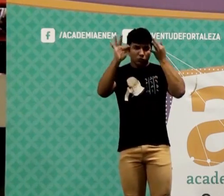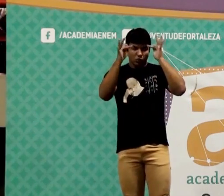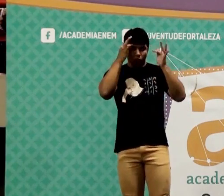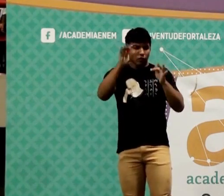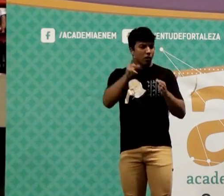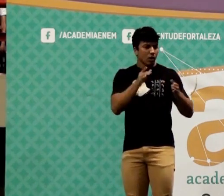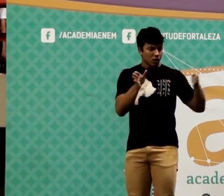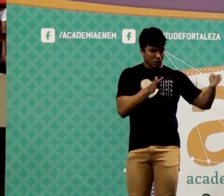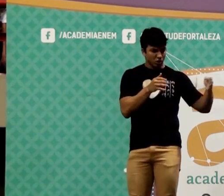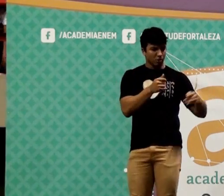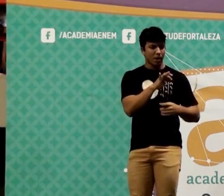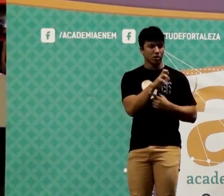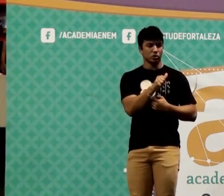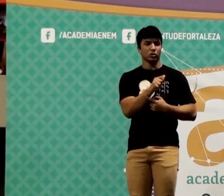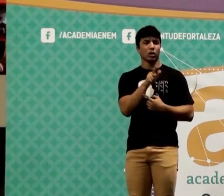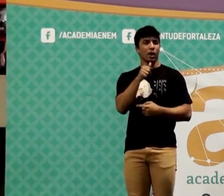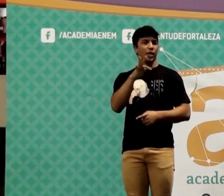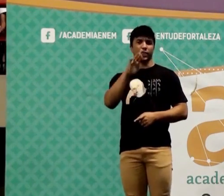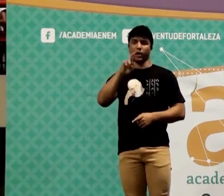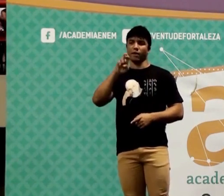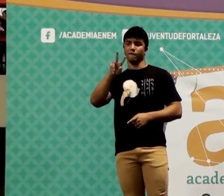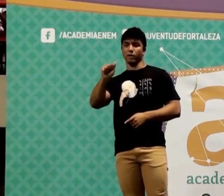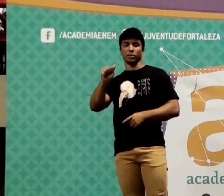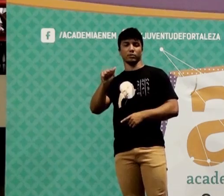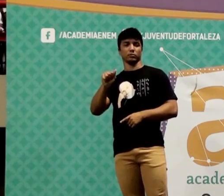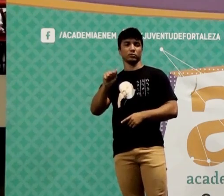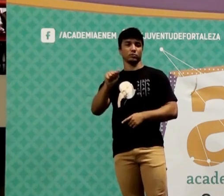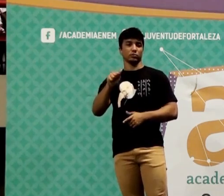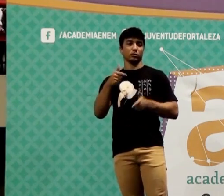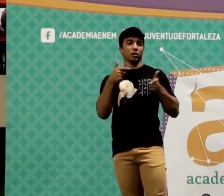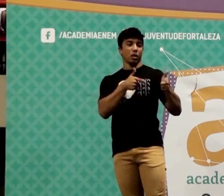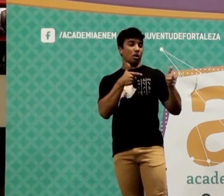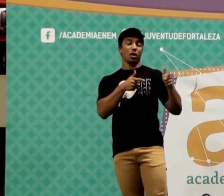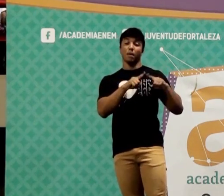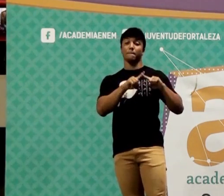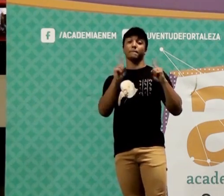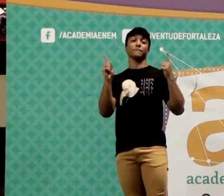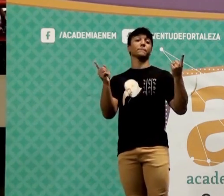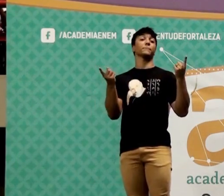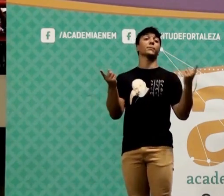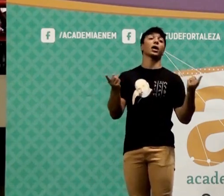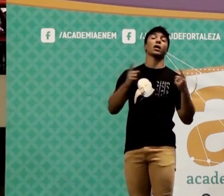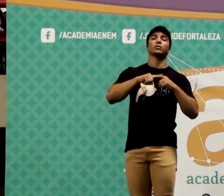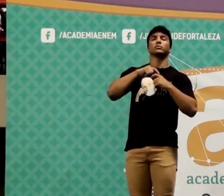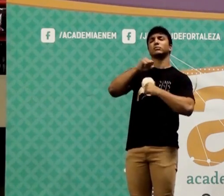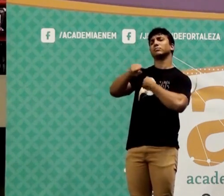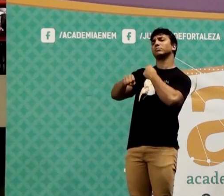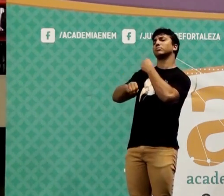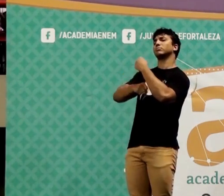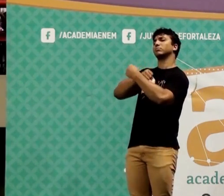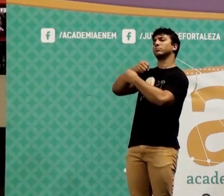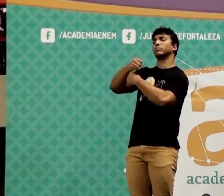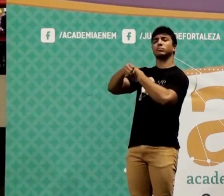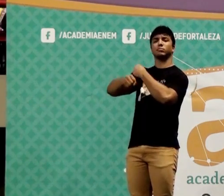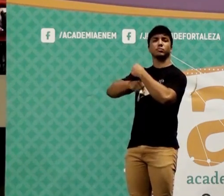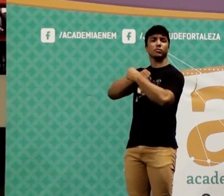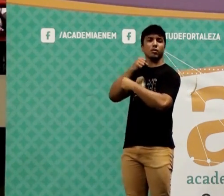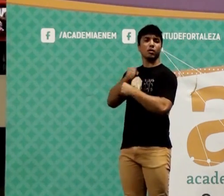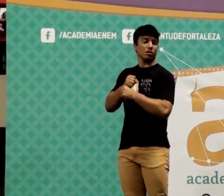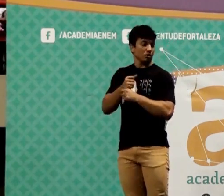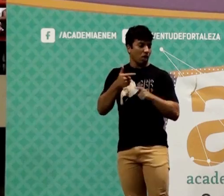Foi ele quem inventou. Entendeu a jogada? Ele quem inventou. Deixa eu dizer de novo para vocês.